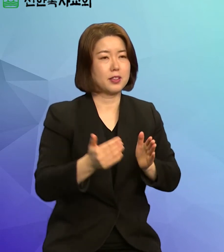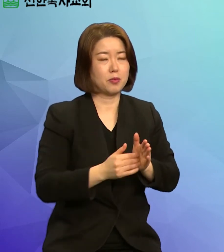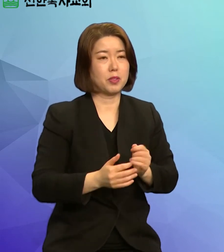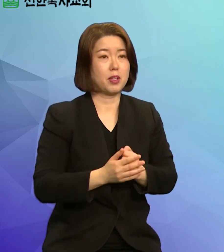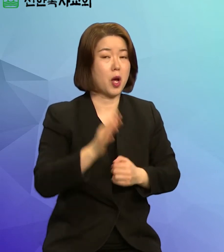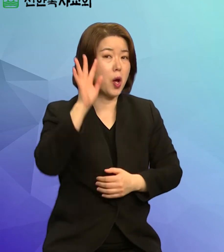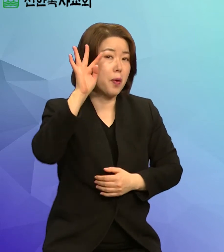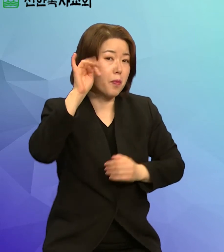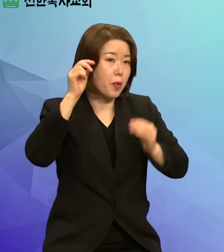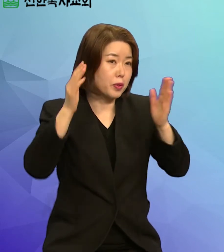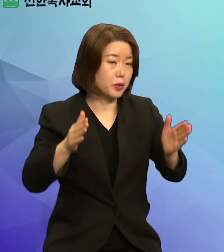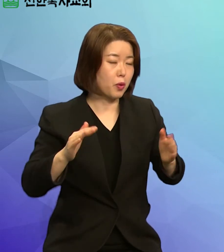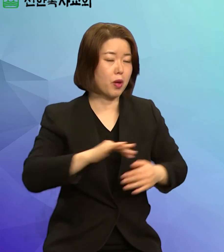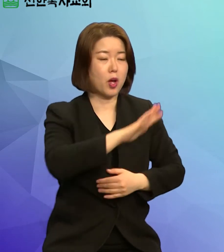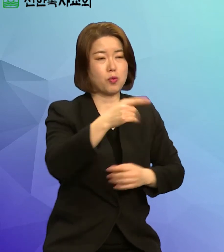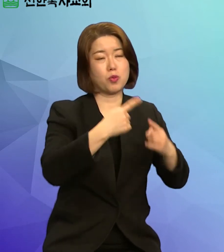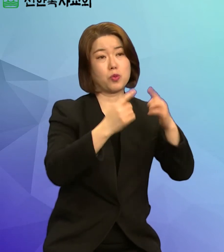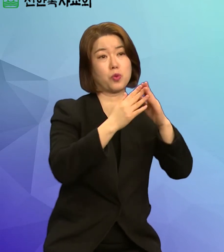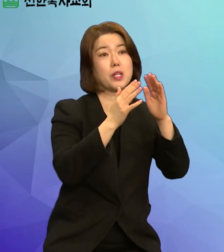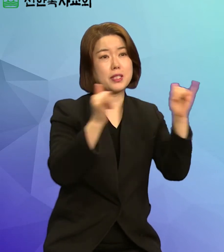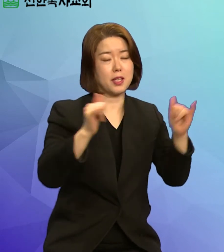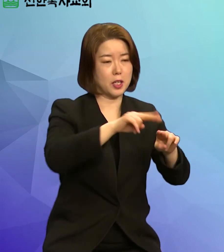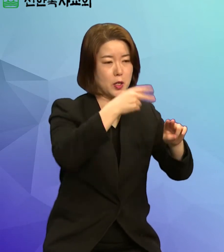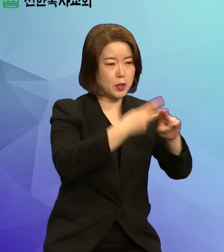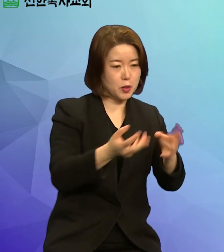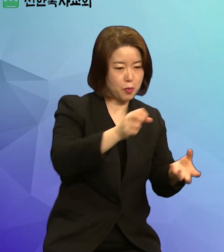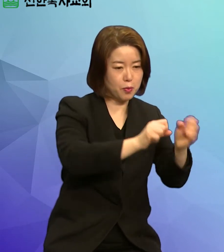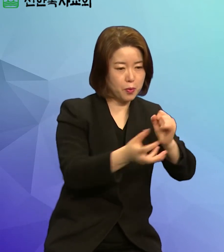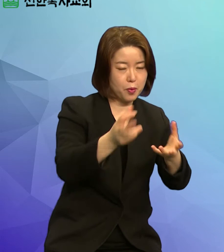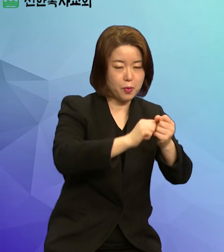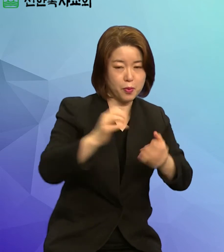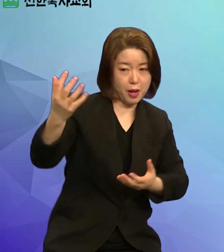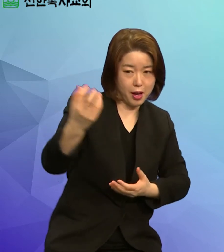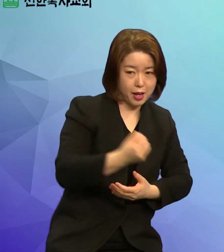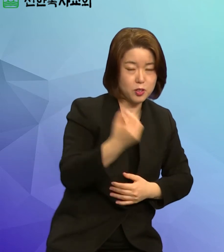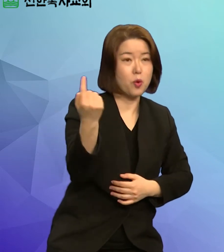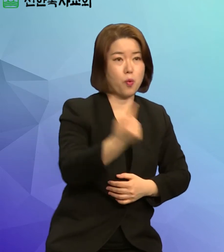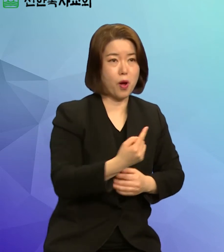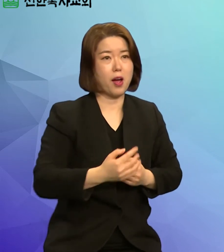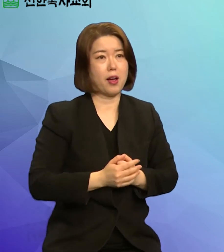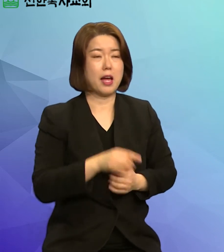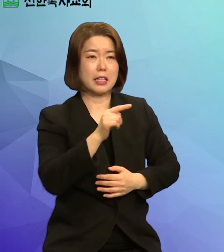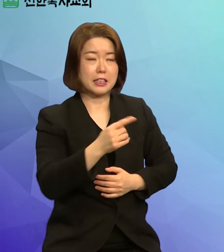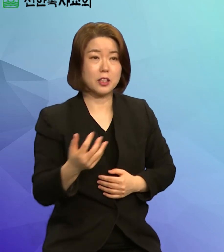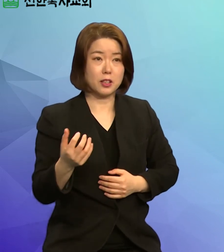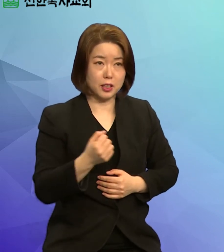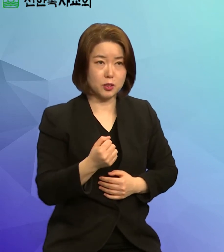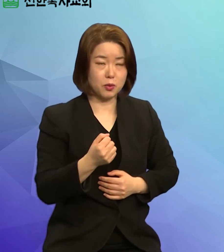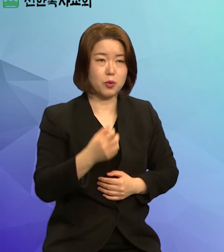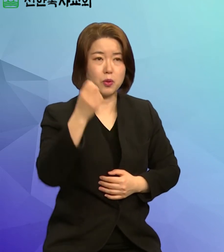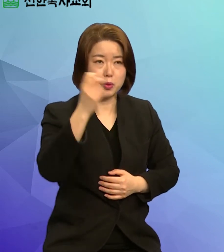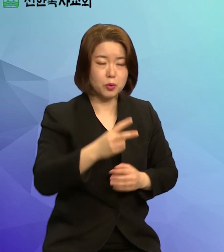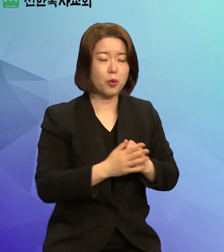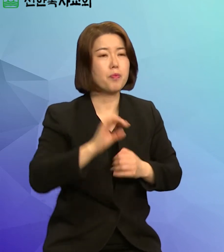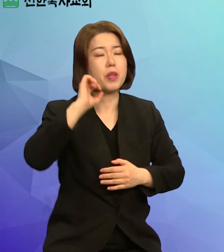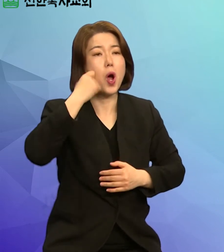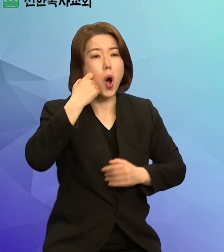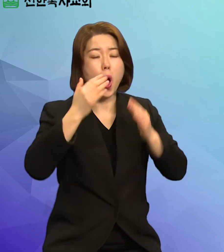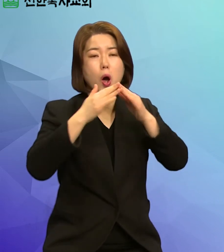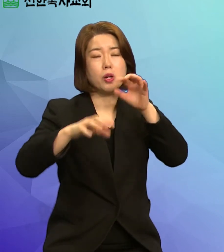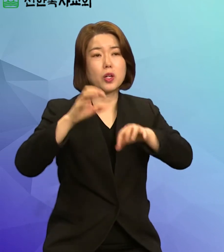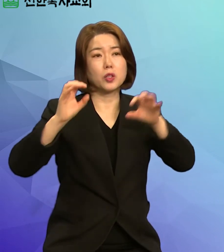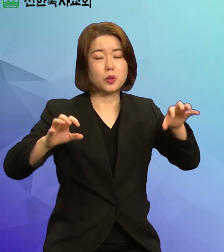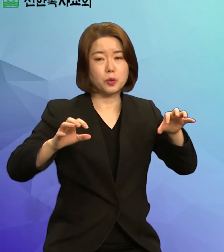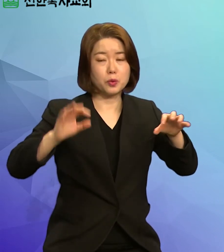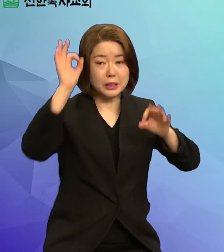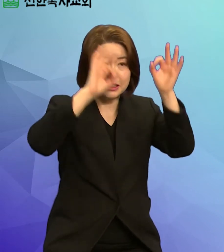우리 교우들이 선물 꾸러미를 가지고 교회에 와서 그리고 그것을 가지고 또 어려운 이웃들을